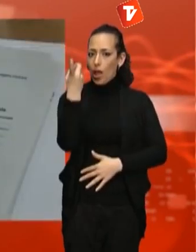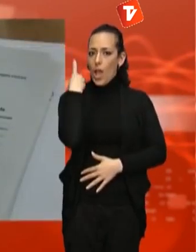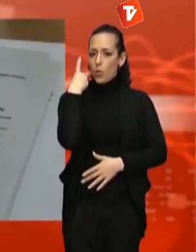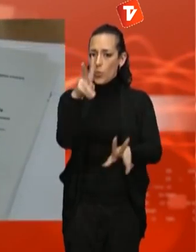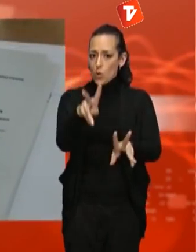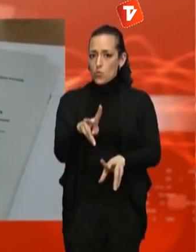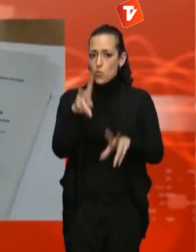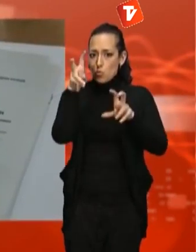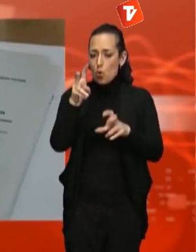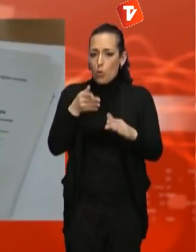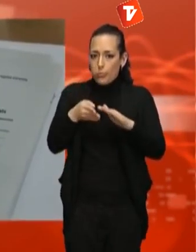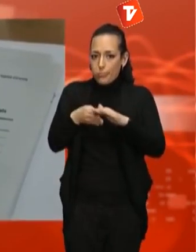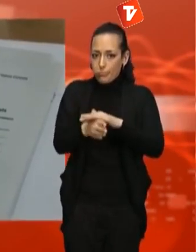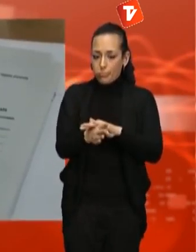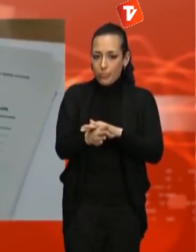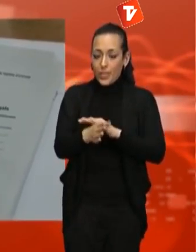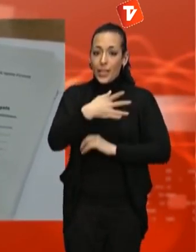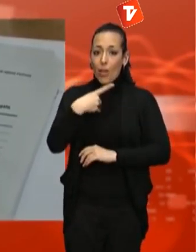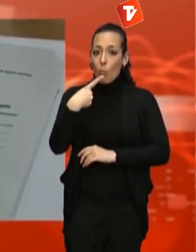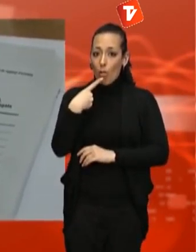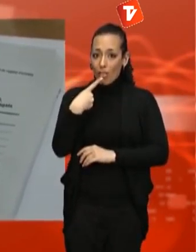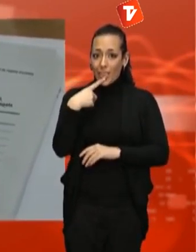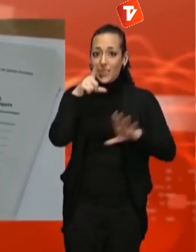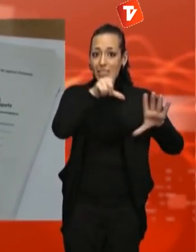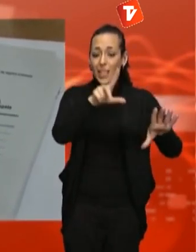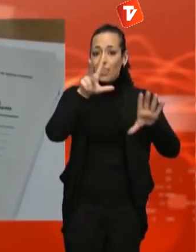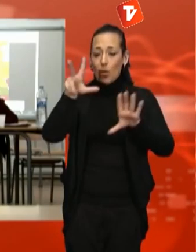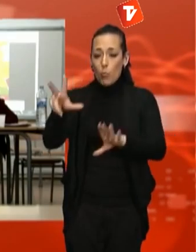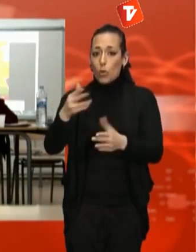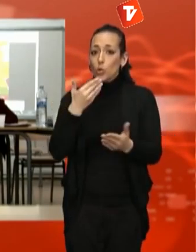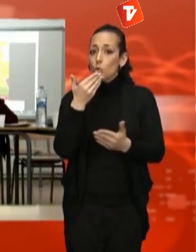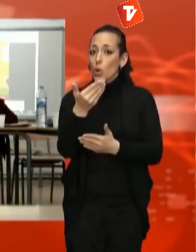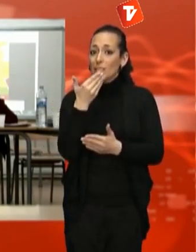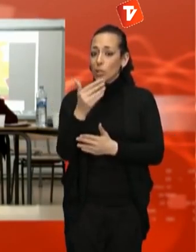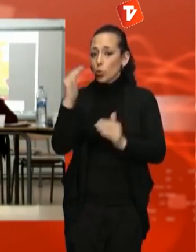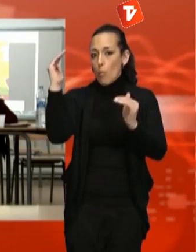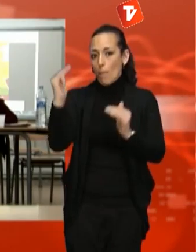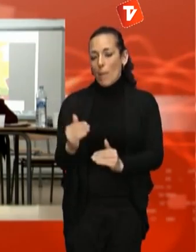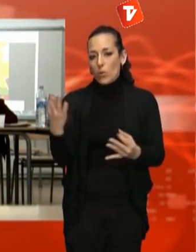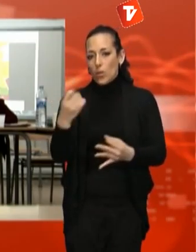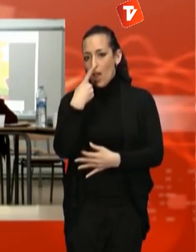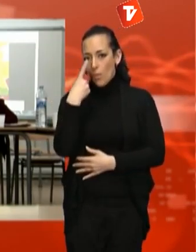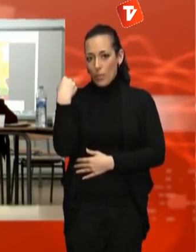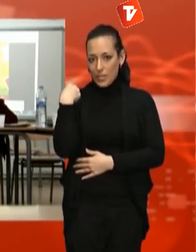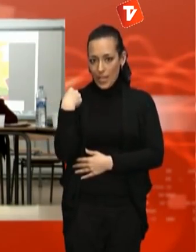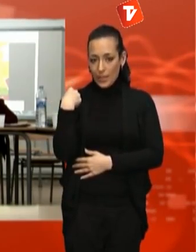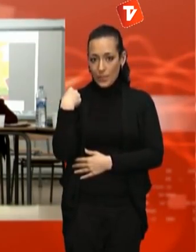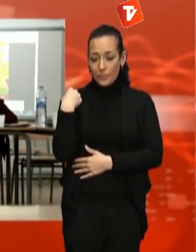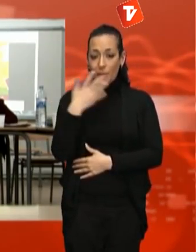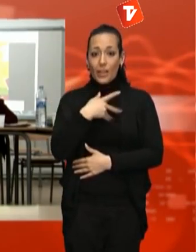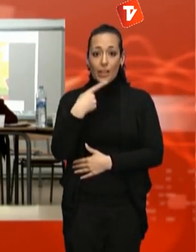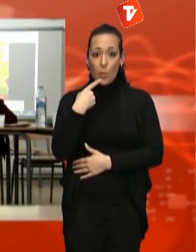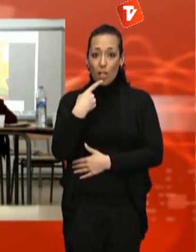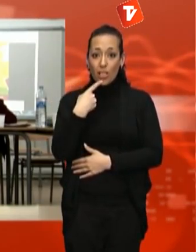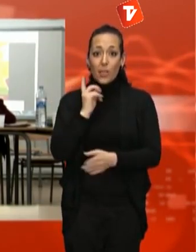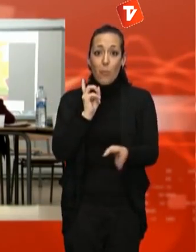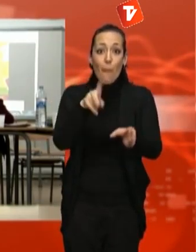Són 78 sol·licituds menys que l'any passat per aquestes dates. La dada constata que la matrícula viva va de baixa,